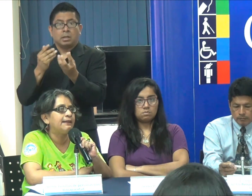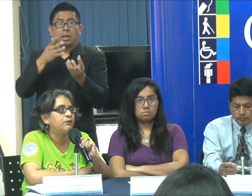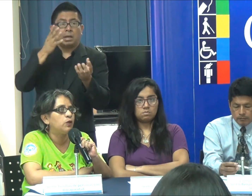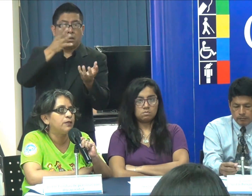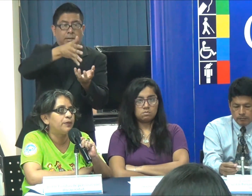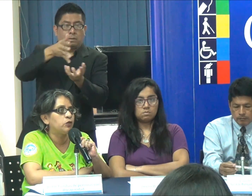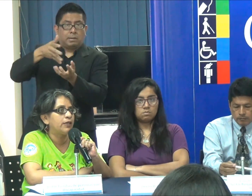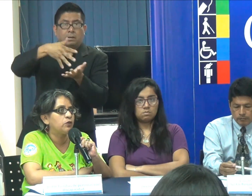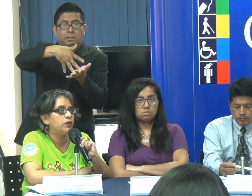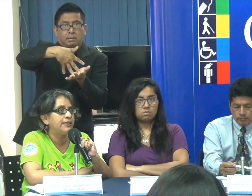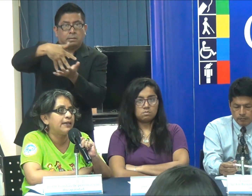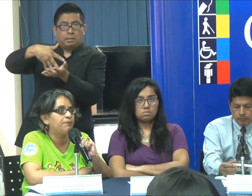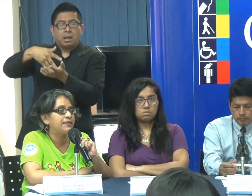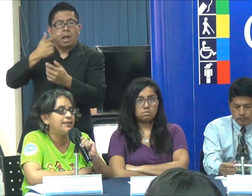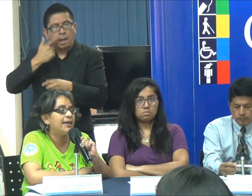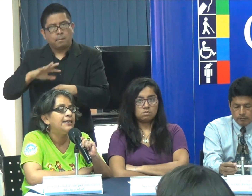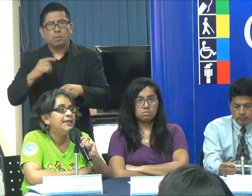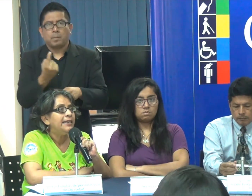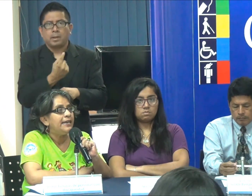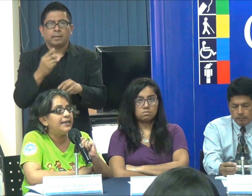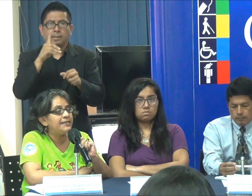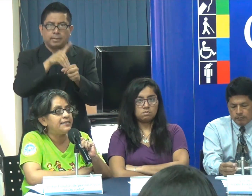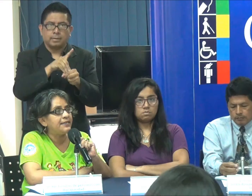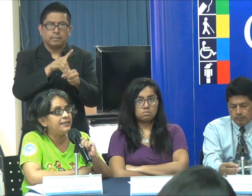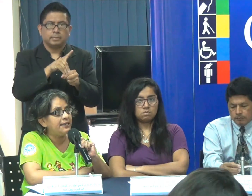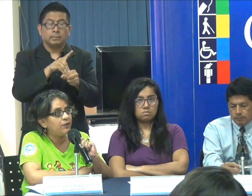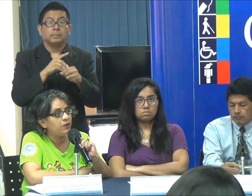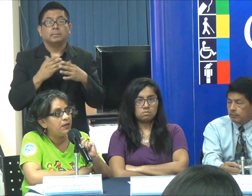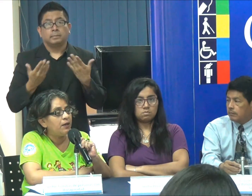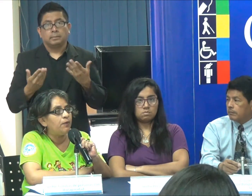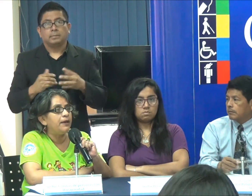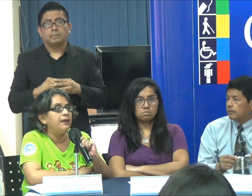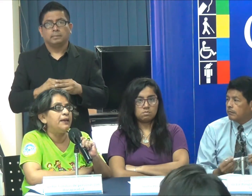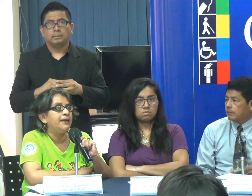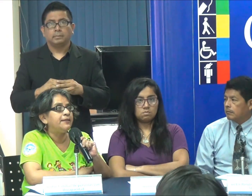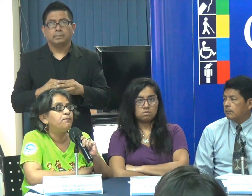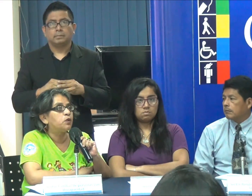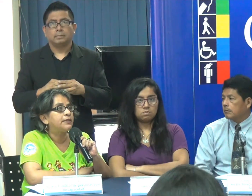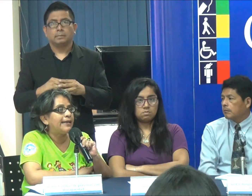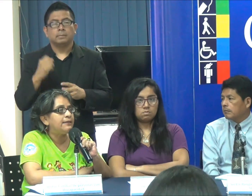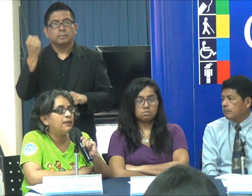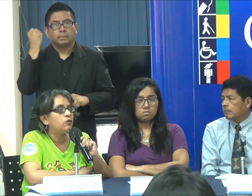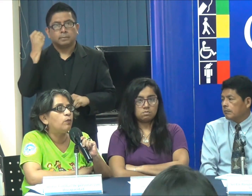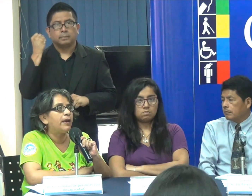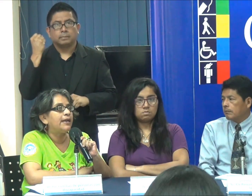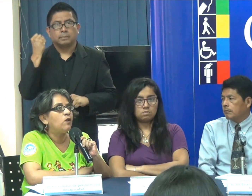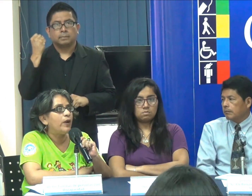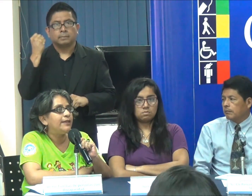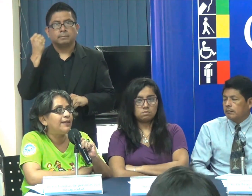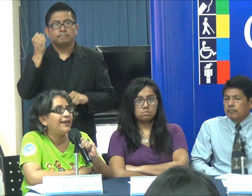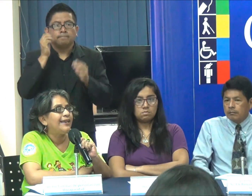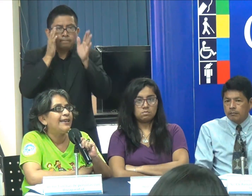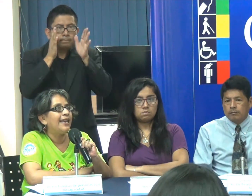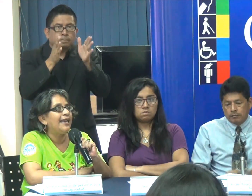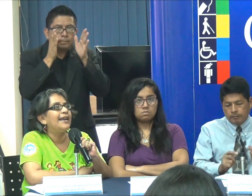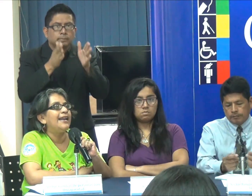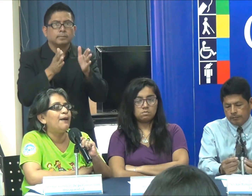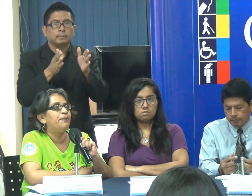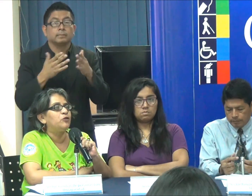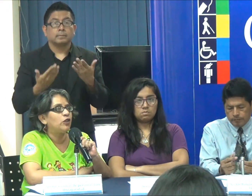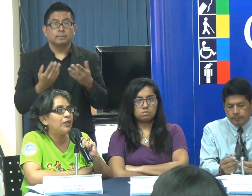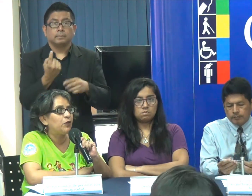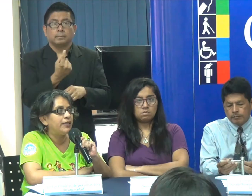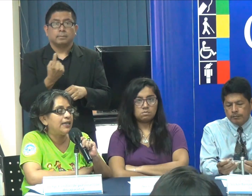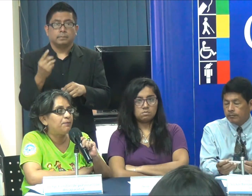en este caso las personas con discapacidad. En ese sentido, es importante tomar en cuenta que